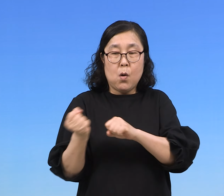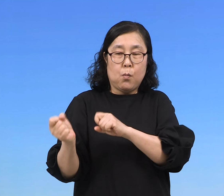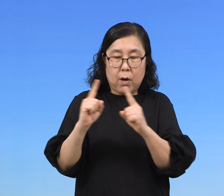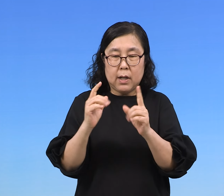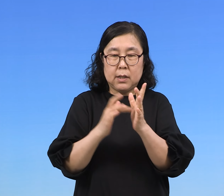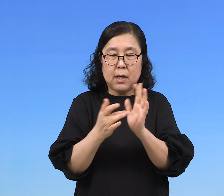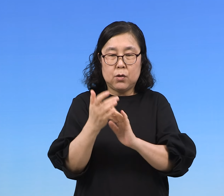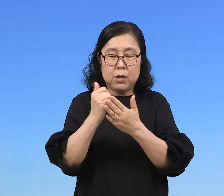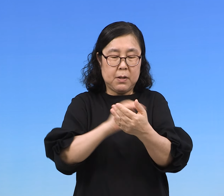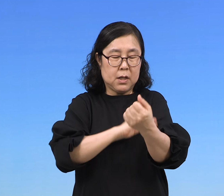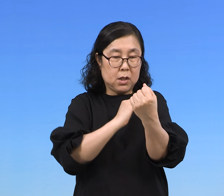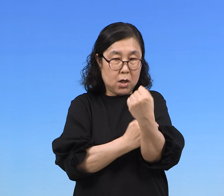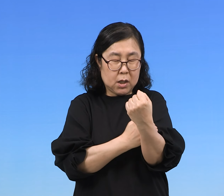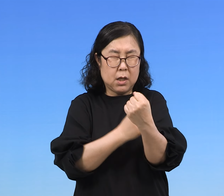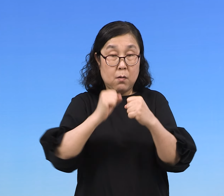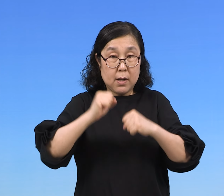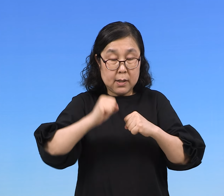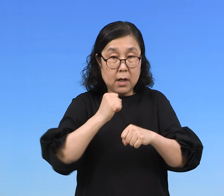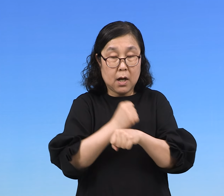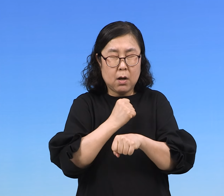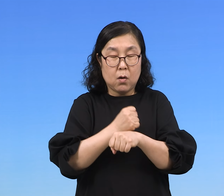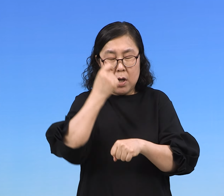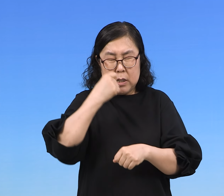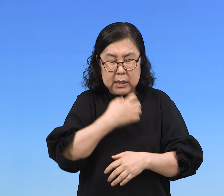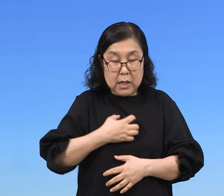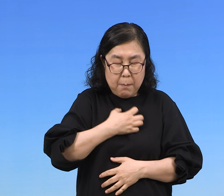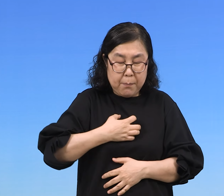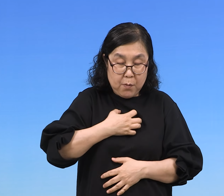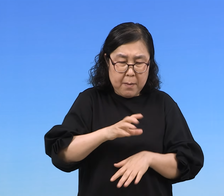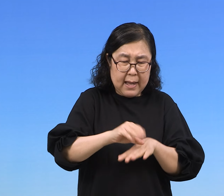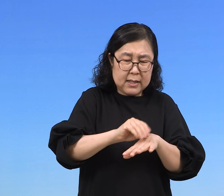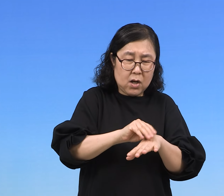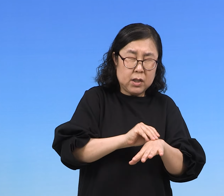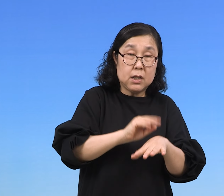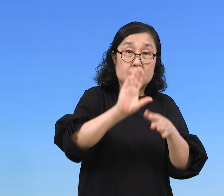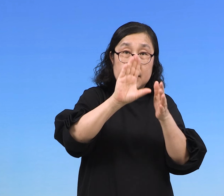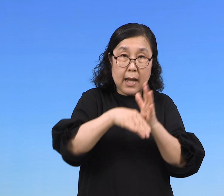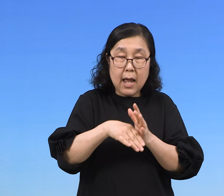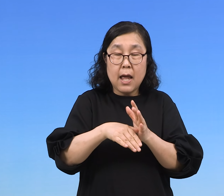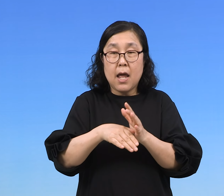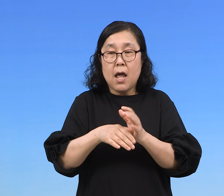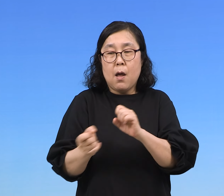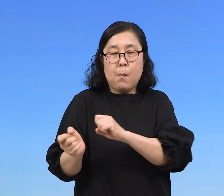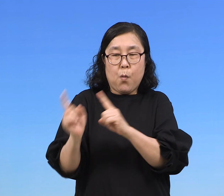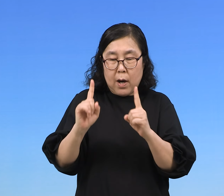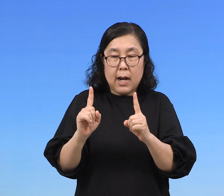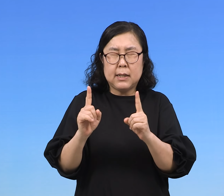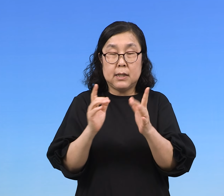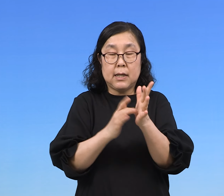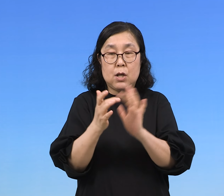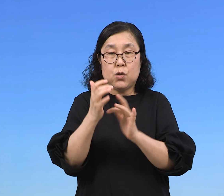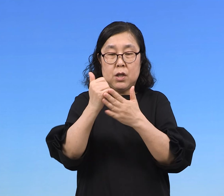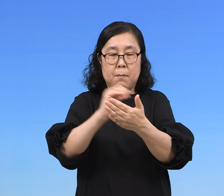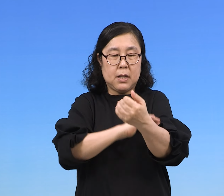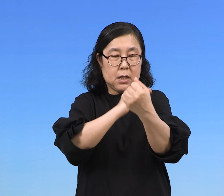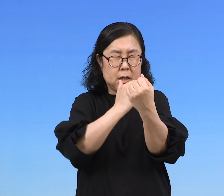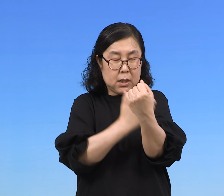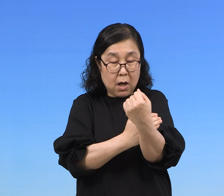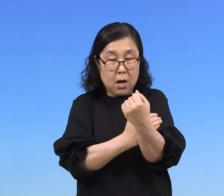내 모든 세포마다 엄습해 올 때에 그때 부활하신 주님의 능력을 확신하고 믿음이 작동이